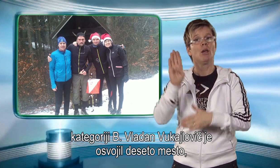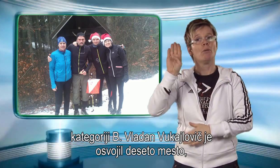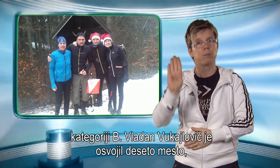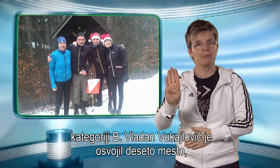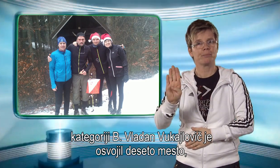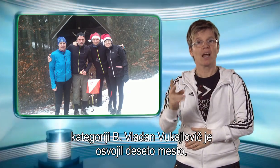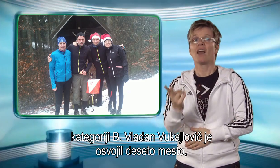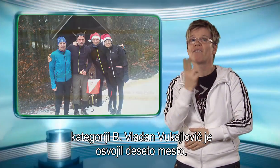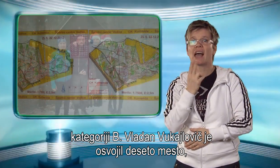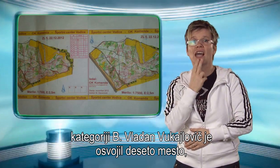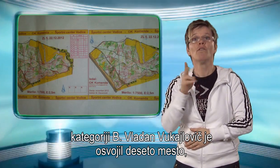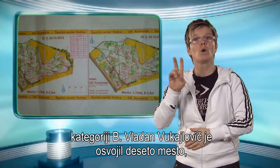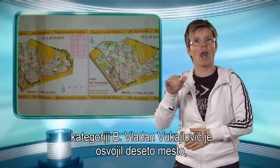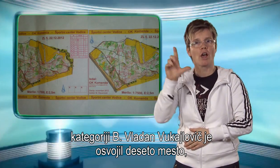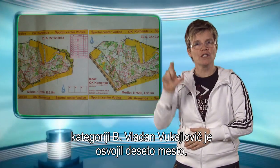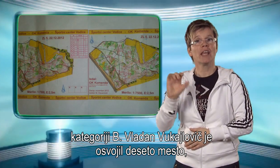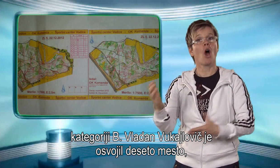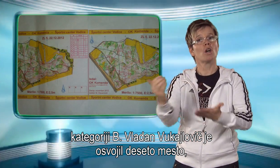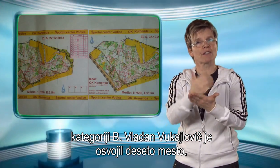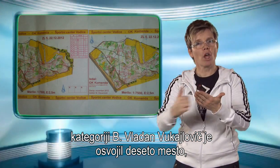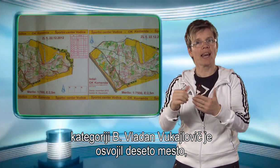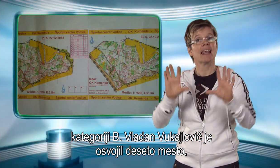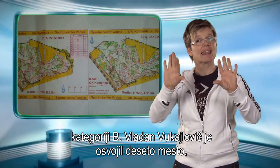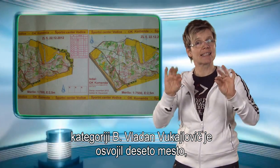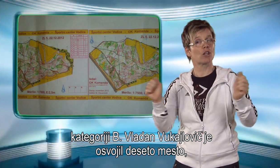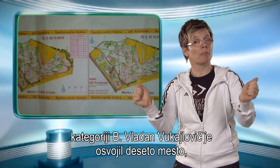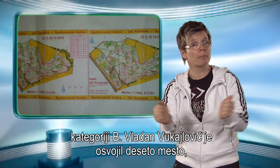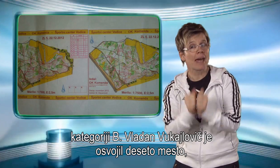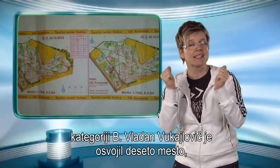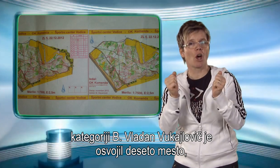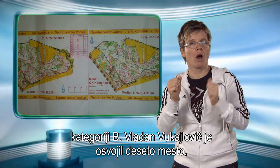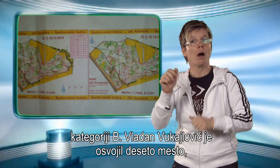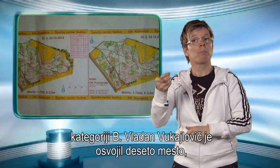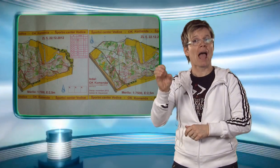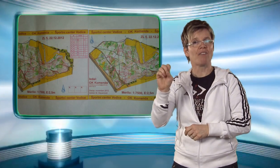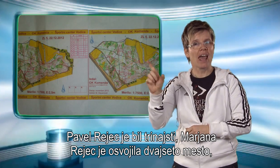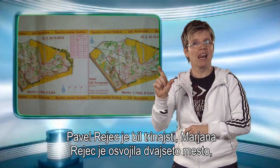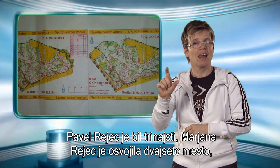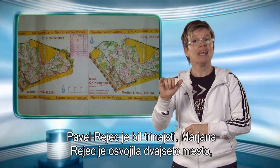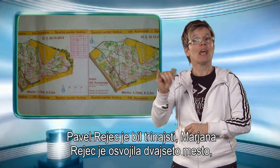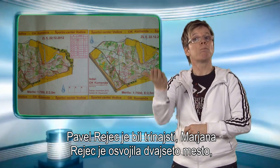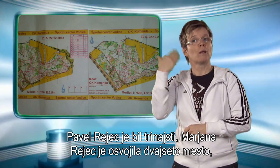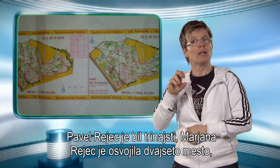B. Vladan Vukajlović je osvojil 10. mesto. Pavel Rejec je bil